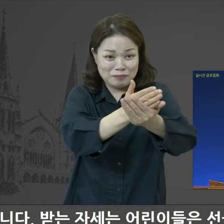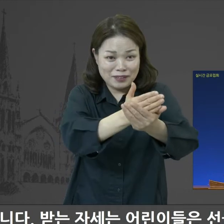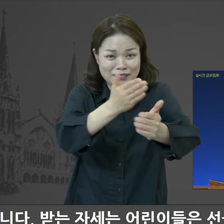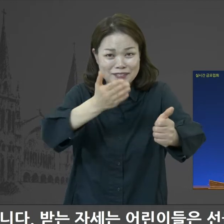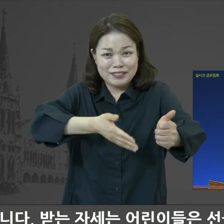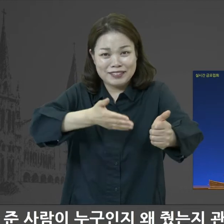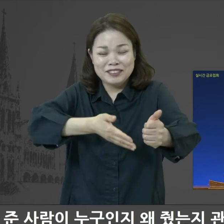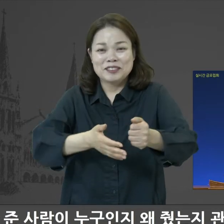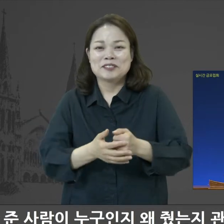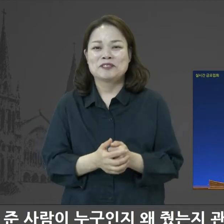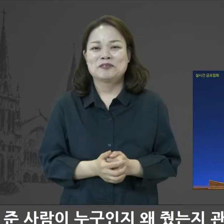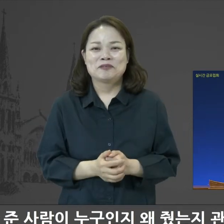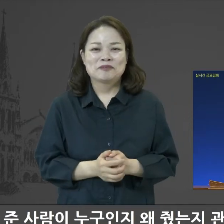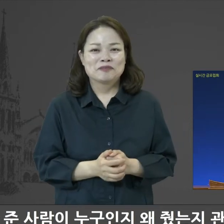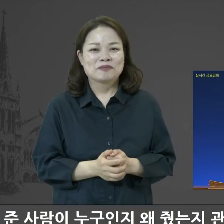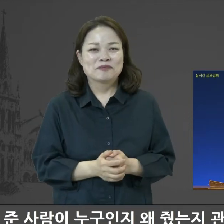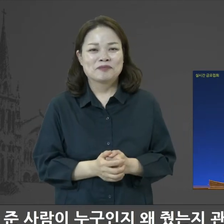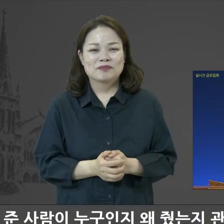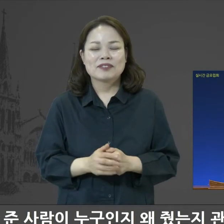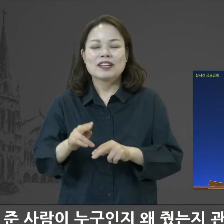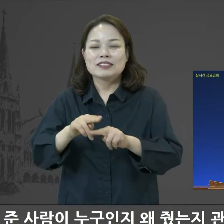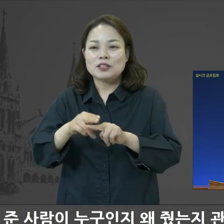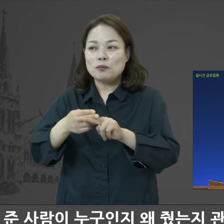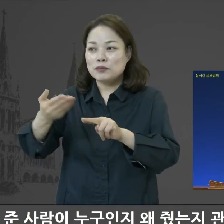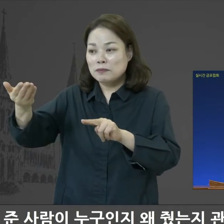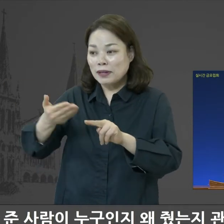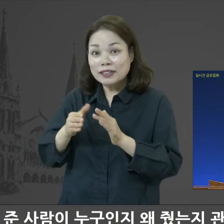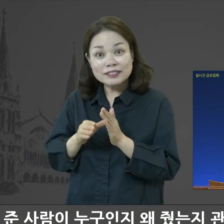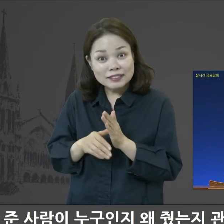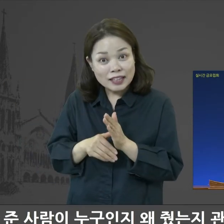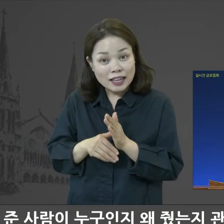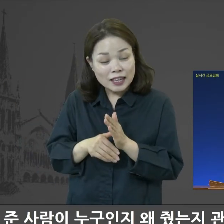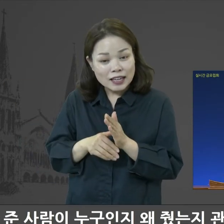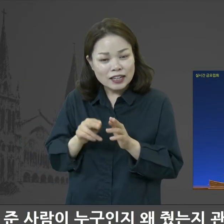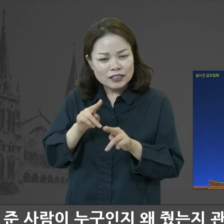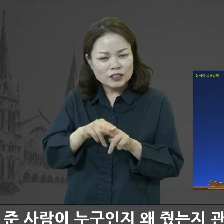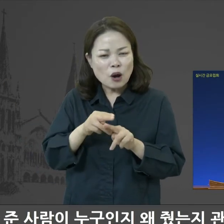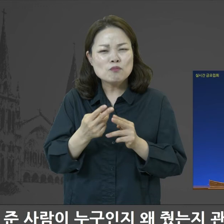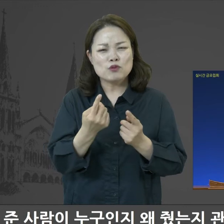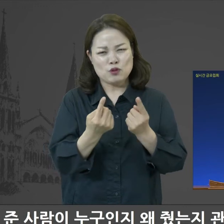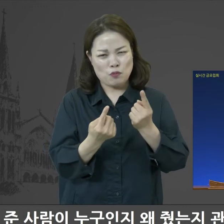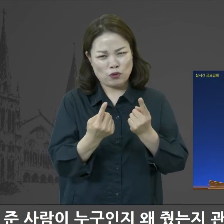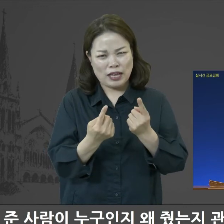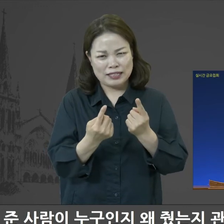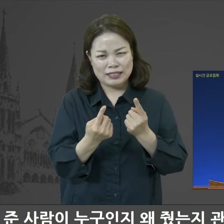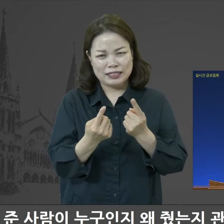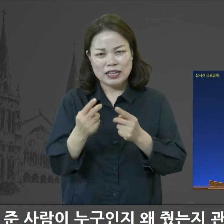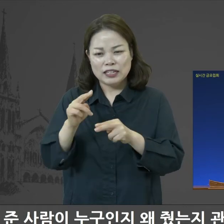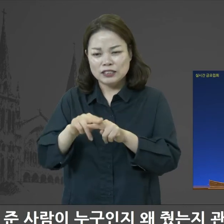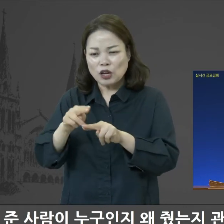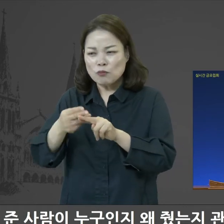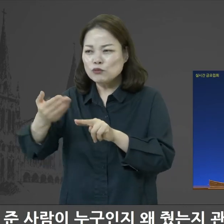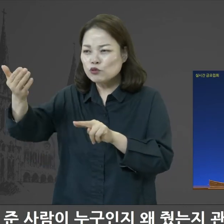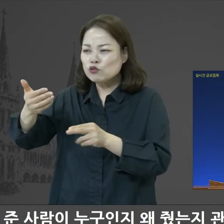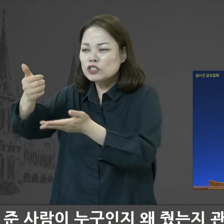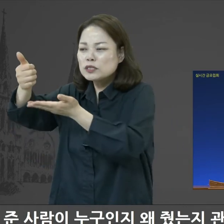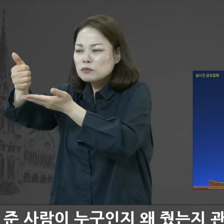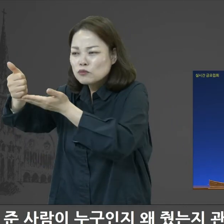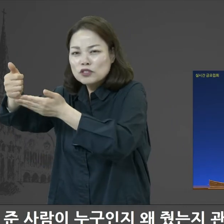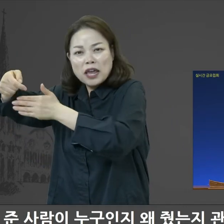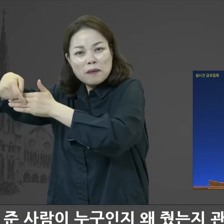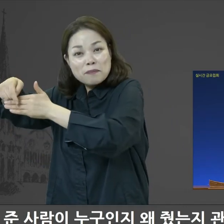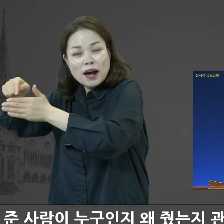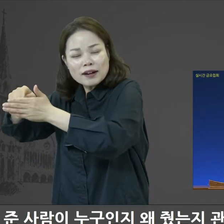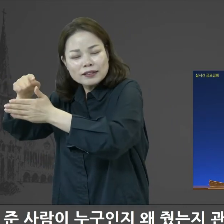강력하게 소망합니다. 이 선물을 받았을 때 선물보다는 선물 주신 분에 대한